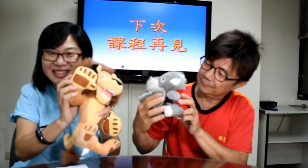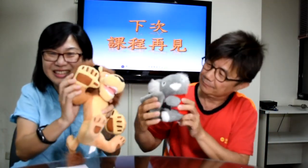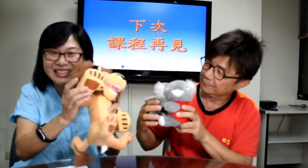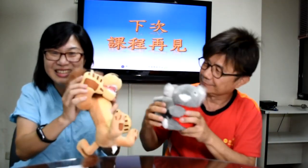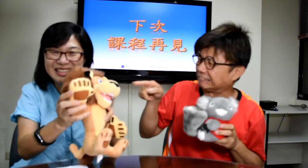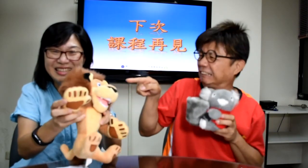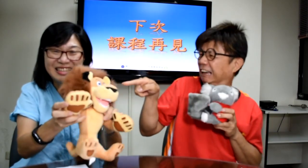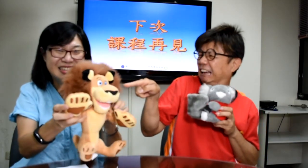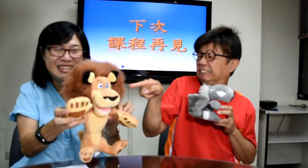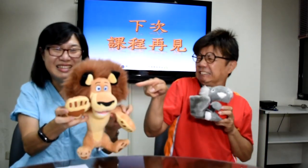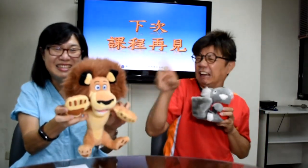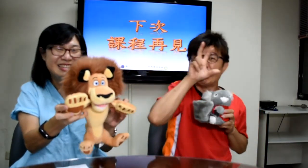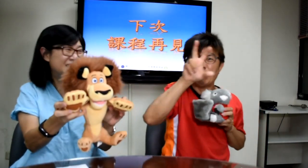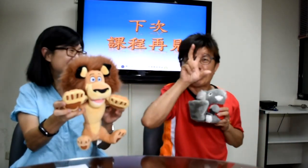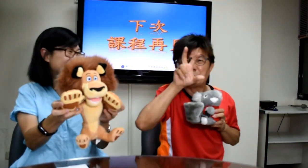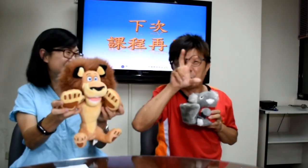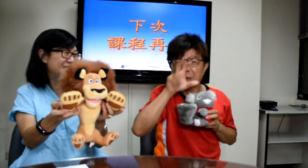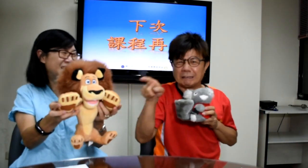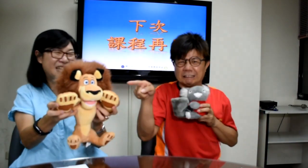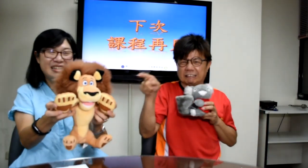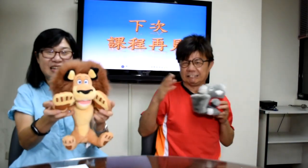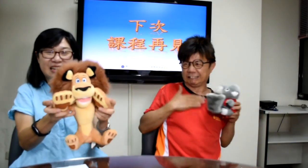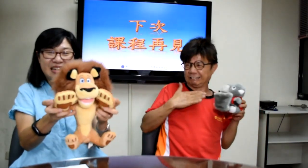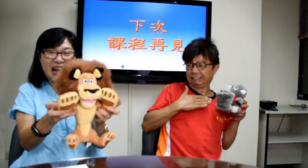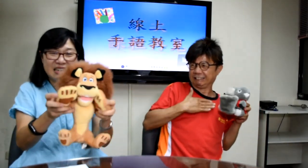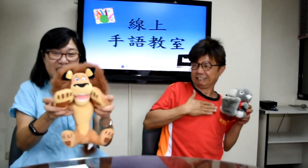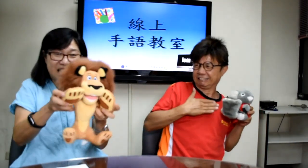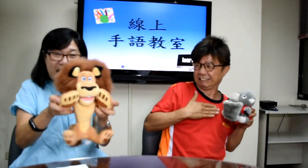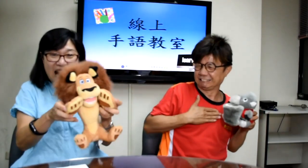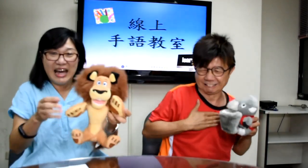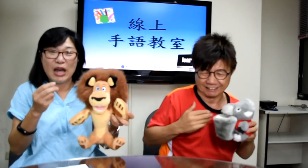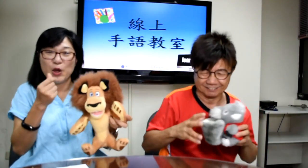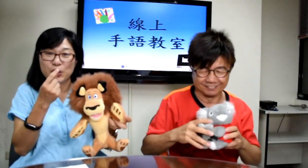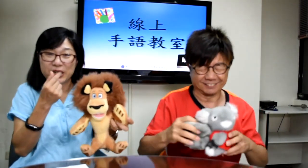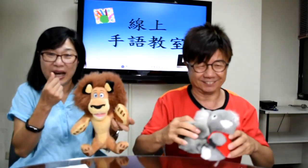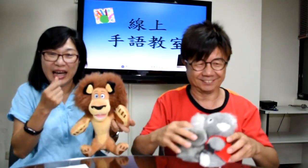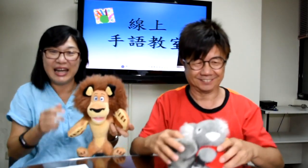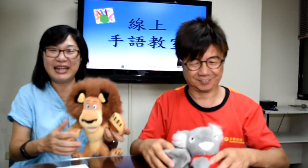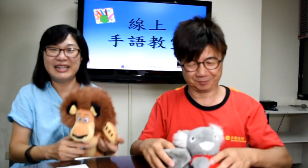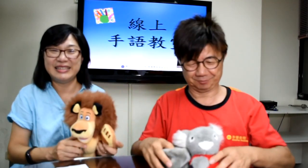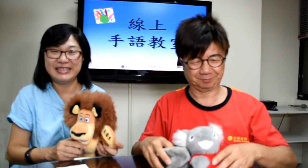很可爱，可爱。